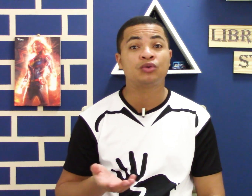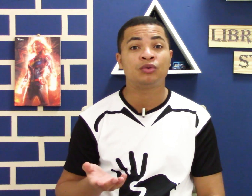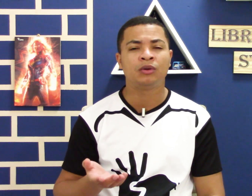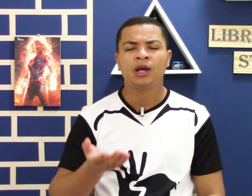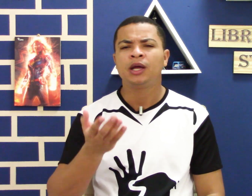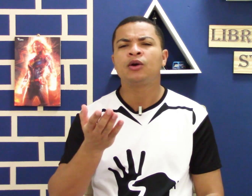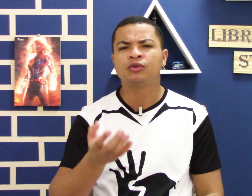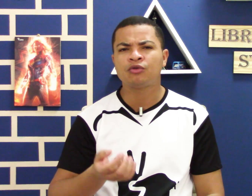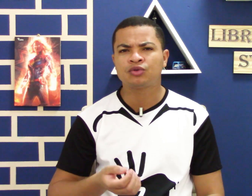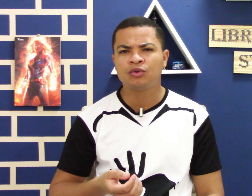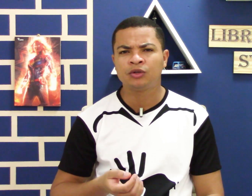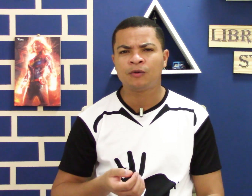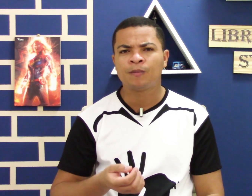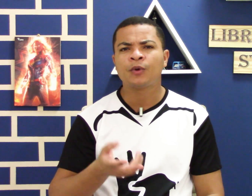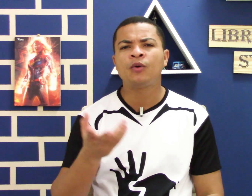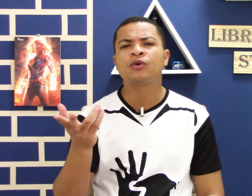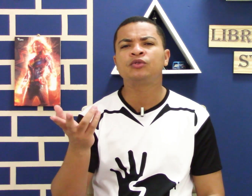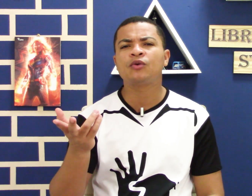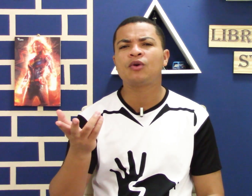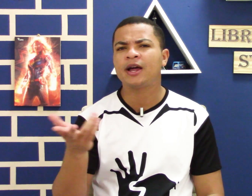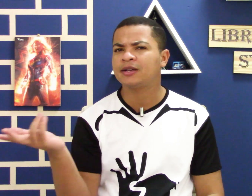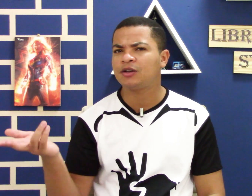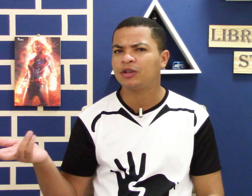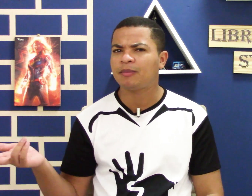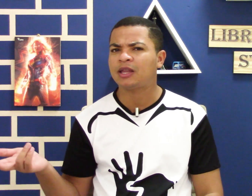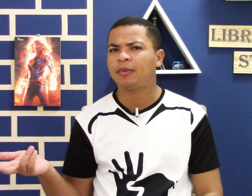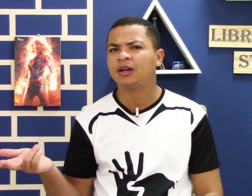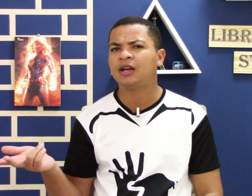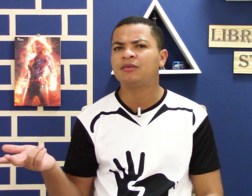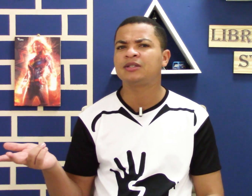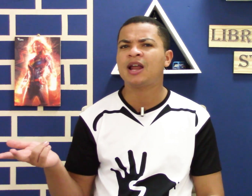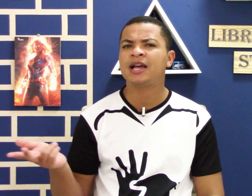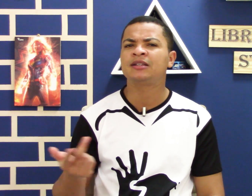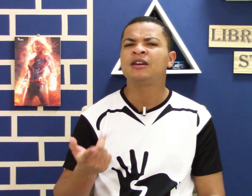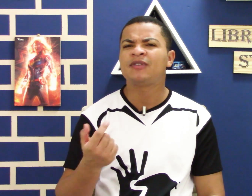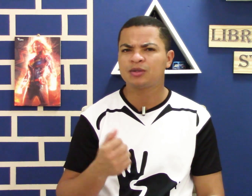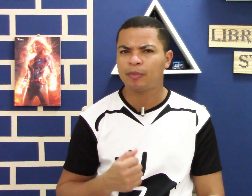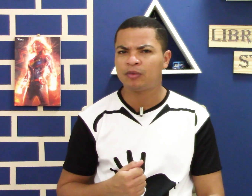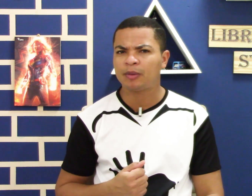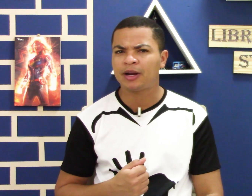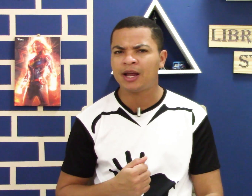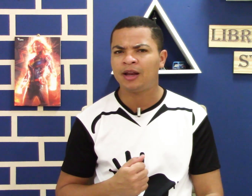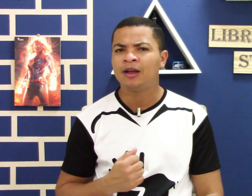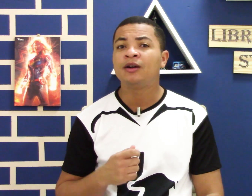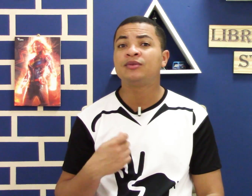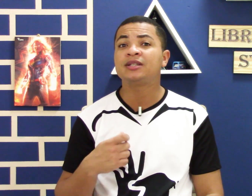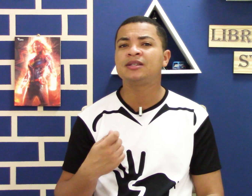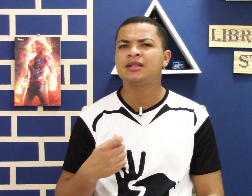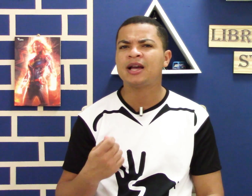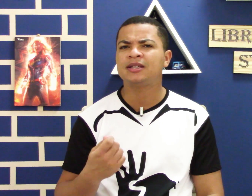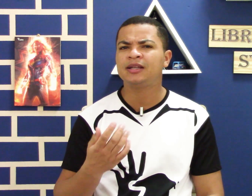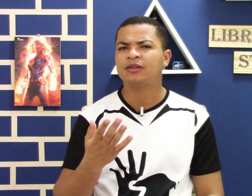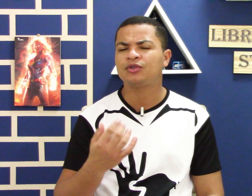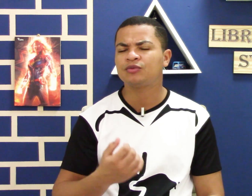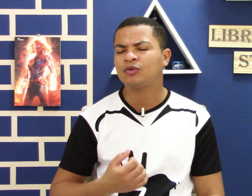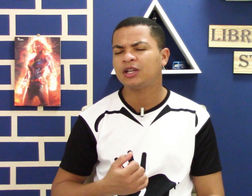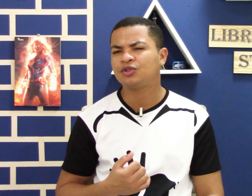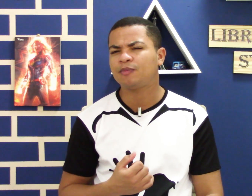surdo? Encontrou um surdo? Ou encontrou um colega seu que também está aprendendo língua de sinais? Faz uma pergunta para ele. Use esses sinais aí dentro de um contexto de